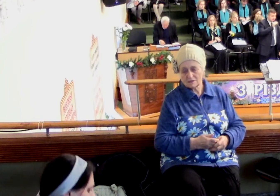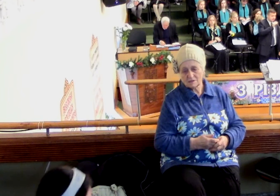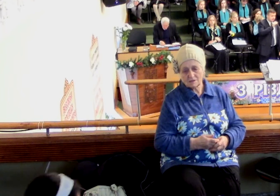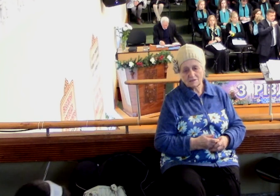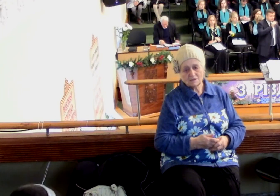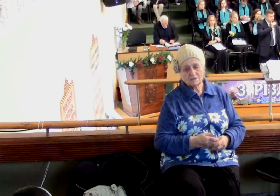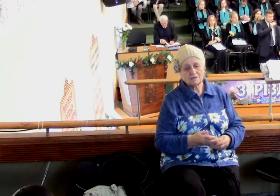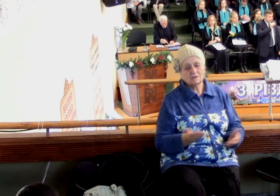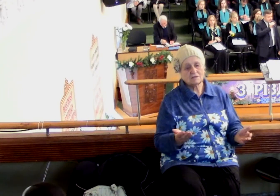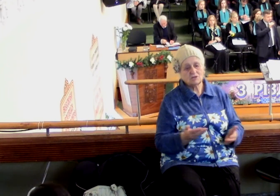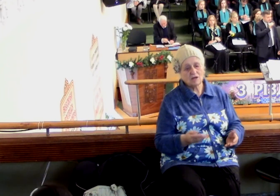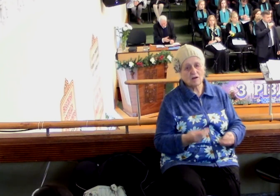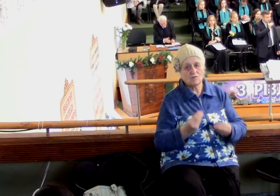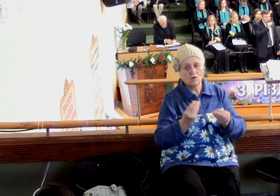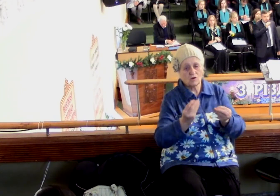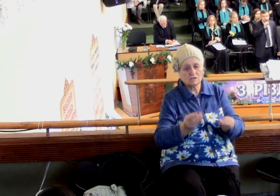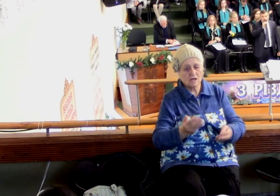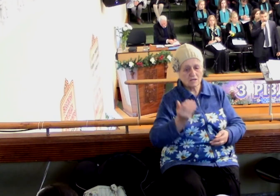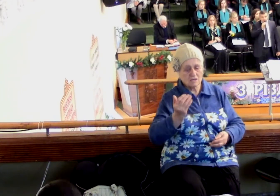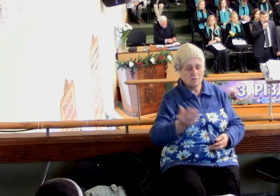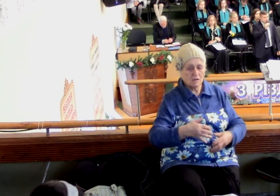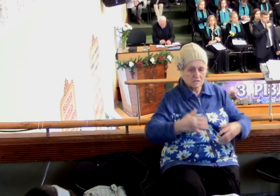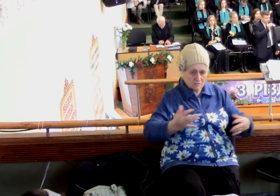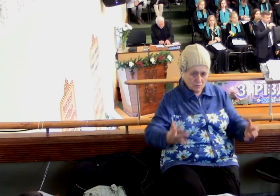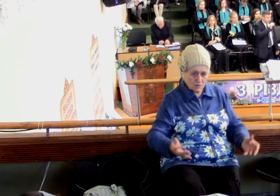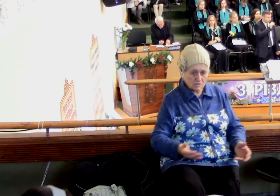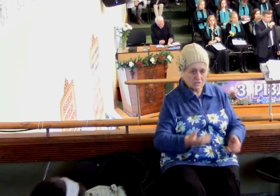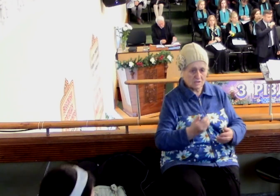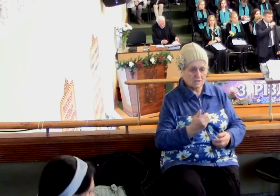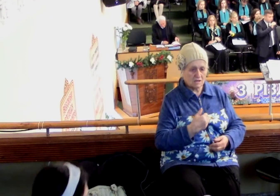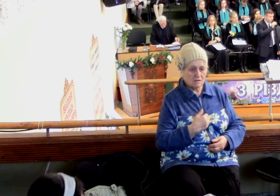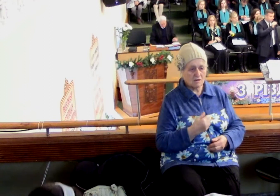Чем воздать Тебе, Спаситель, я смогу?